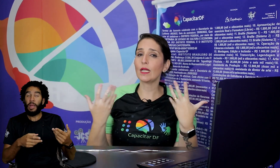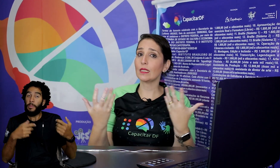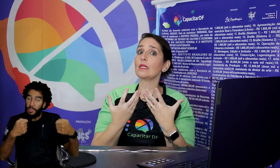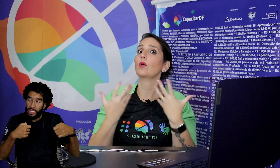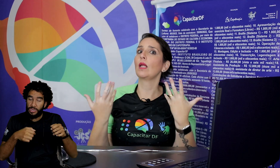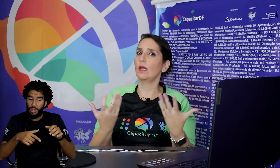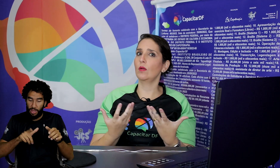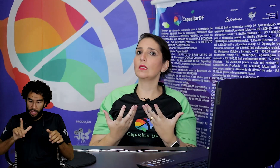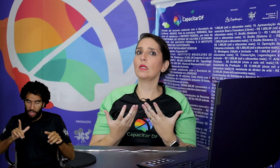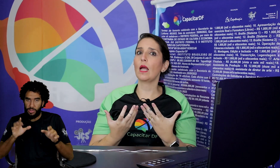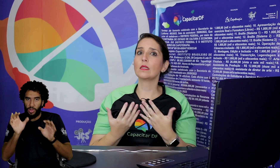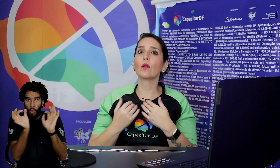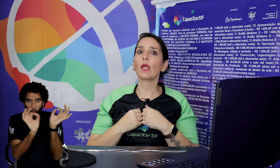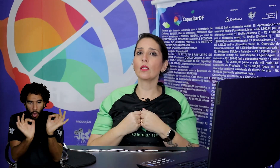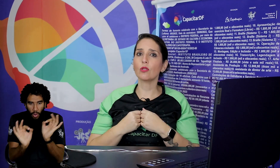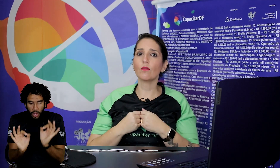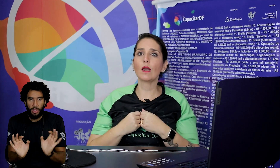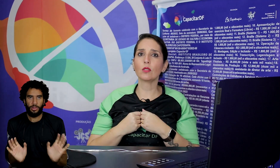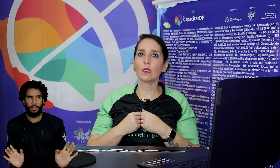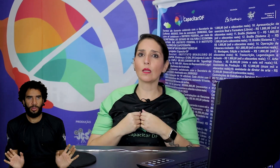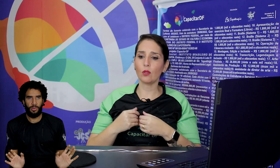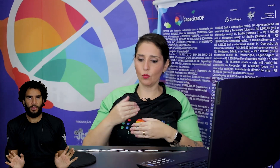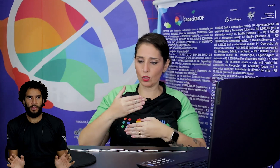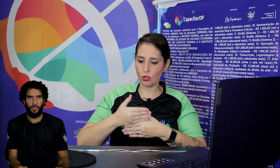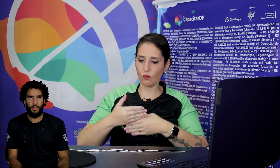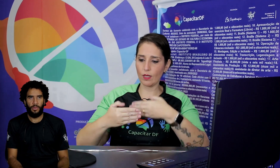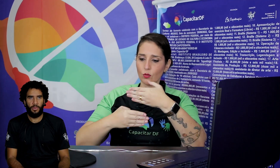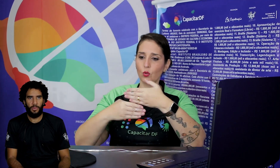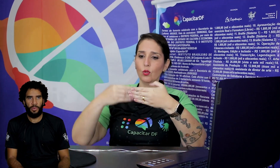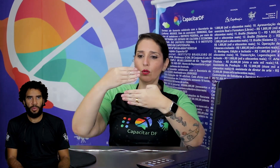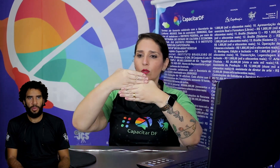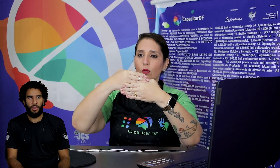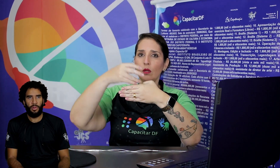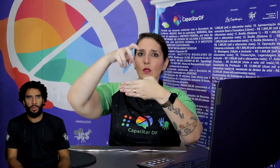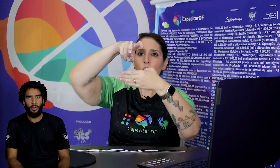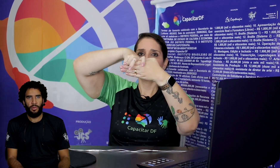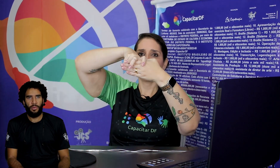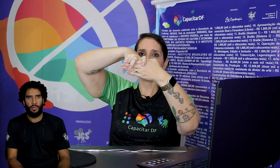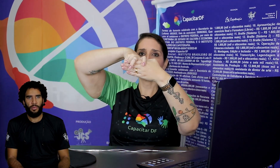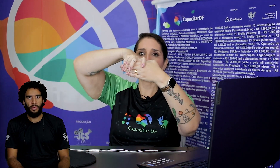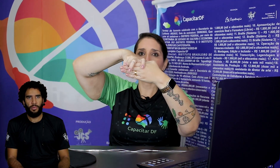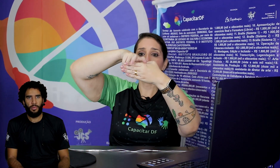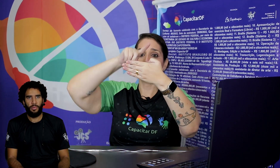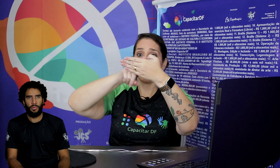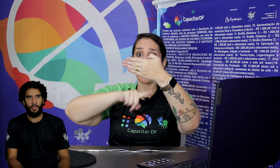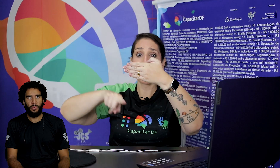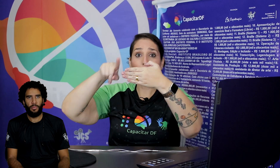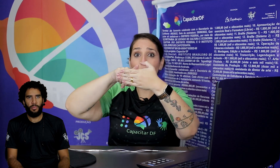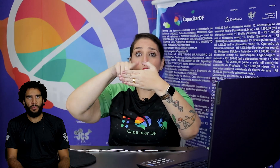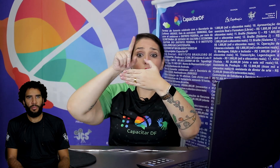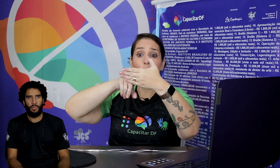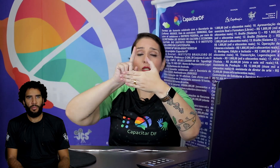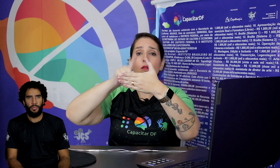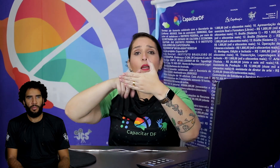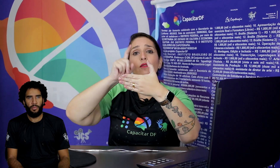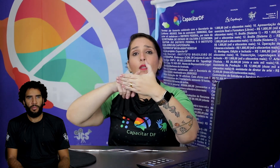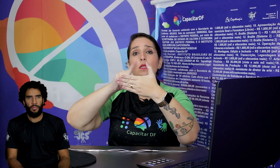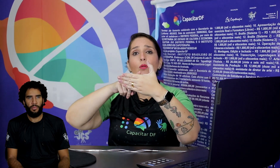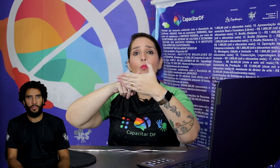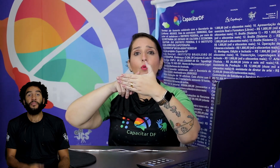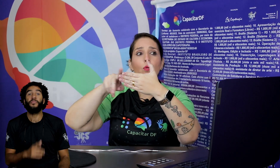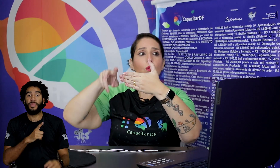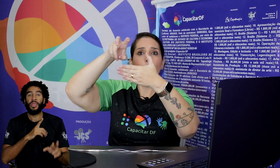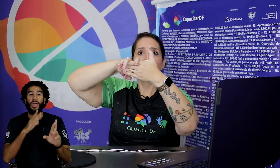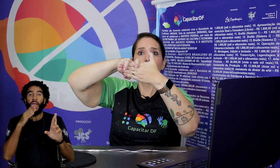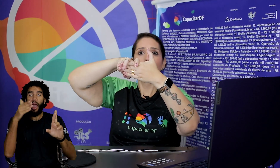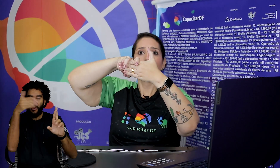essa organização da língua de sinais. Então, o que a gente faz de sentar no muro? A gente faz o muro e a pessoa sentando em cima. Aqui, ó, eu mantive a referência